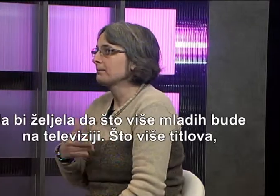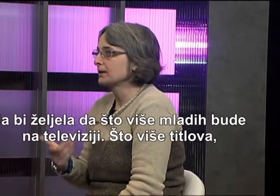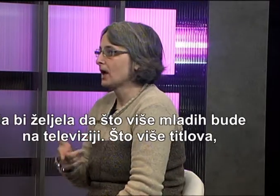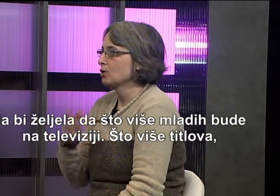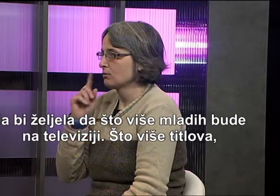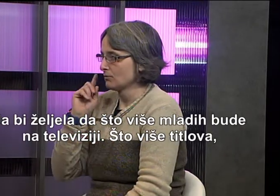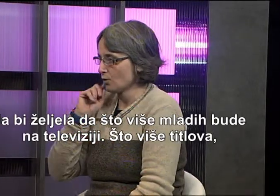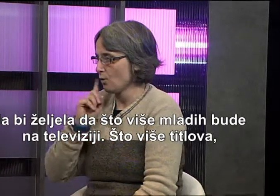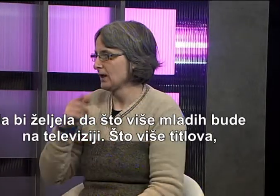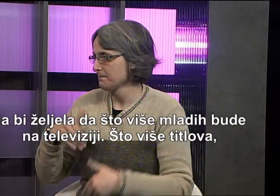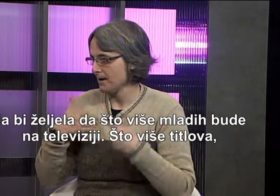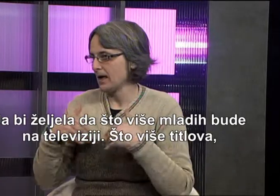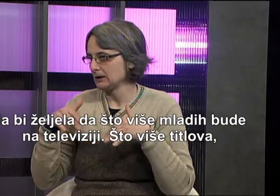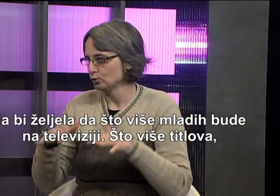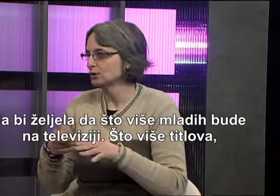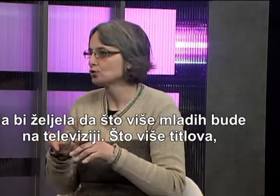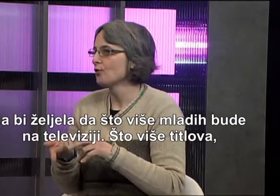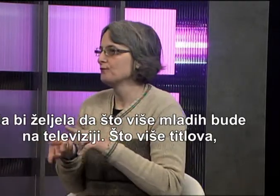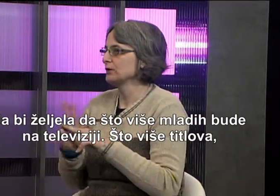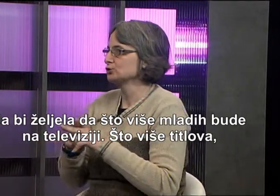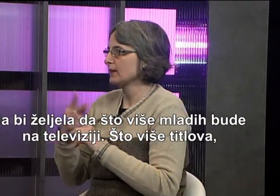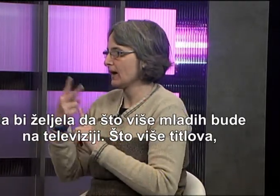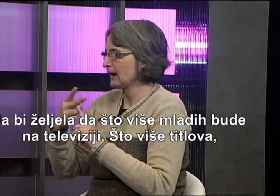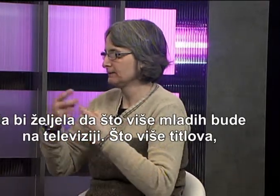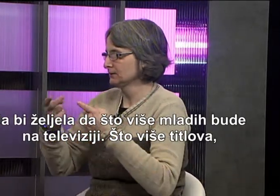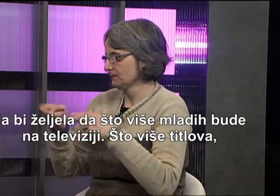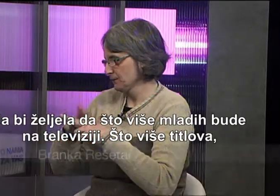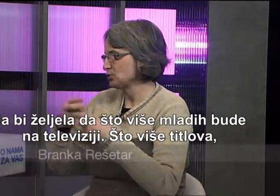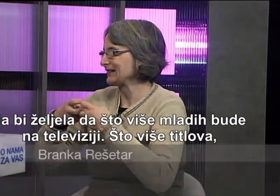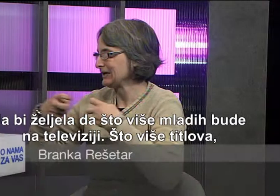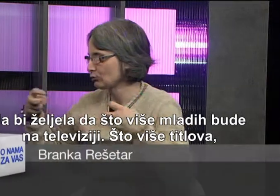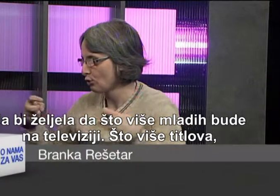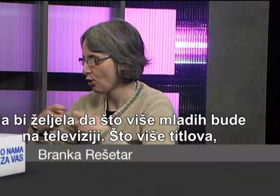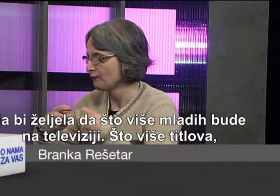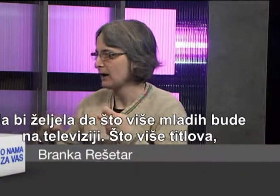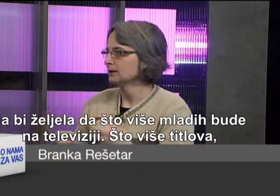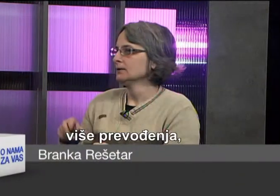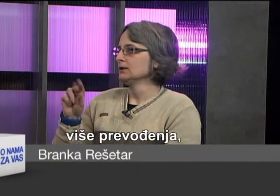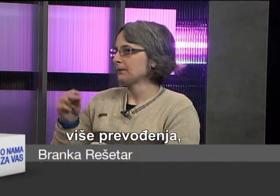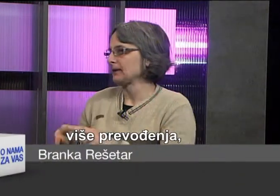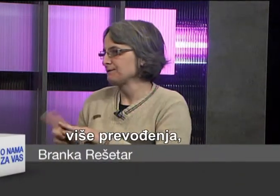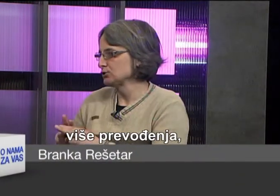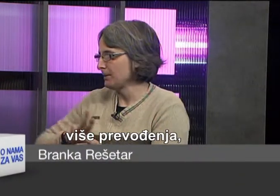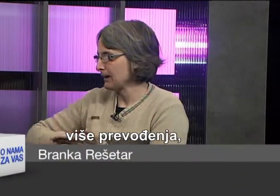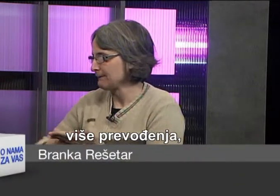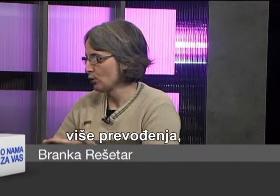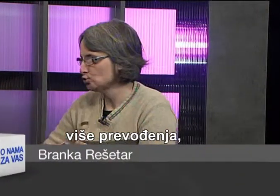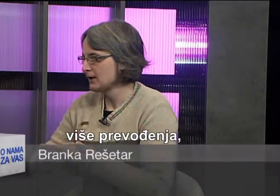Mladina peka, kuluše, majka, nutko, sve su na kraju, sve su predkoluša, imate sve su